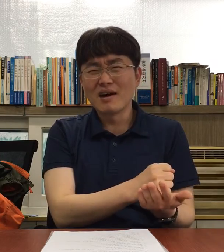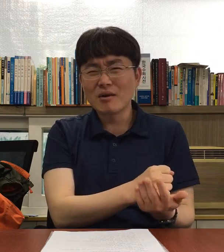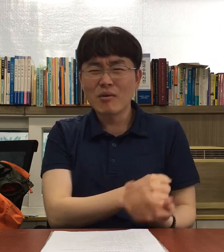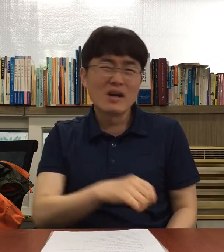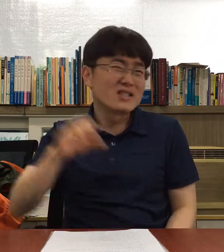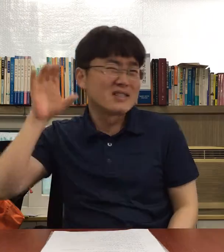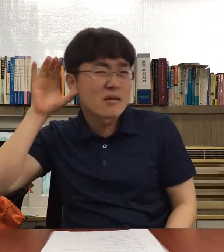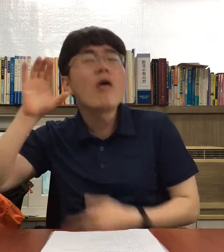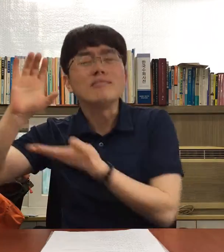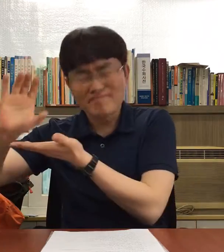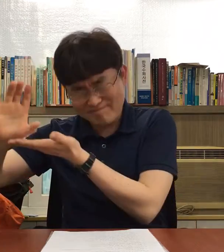하고 듣는 거.